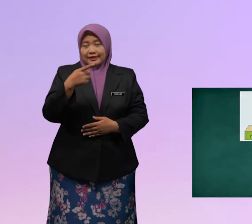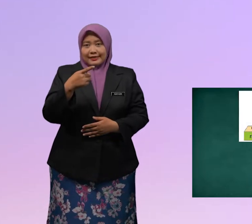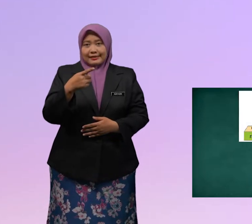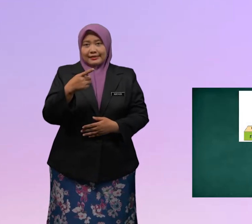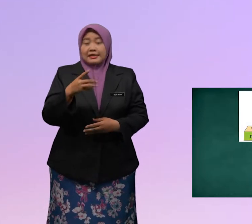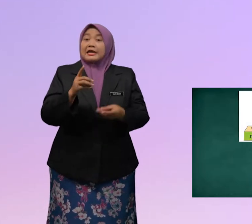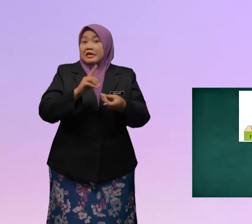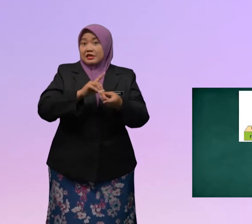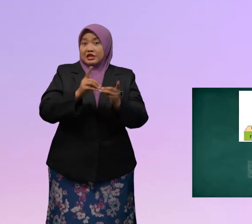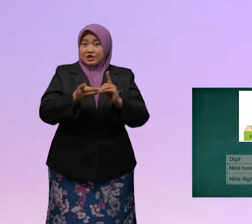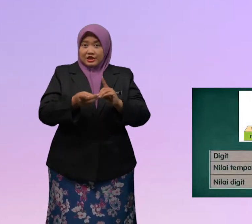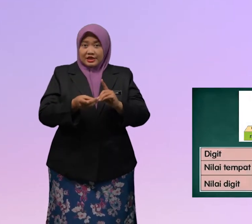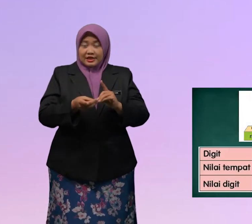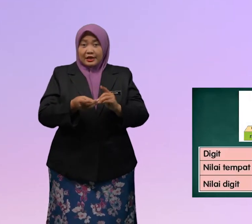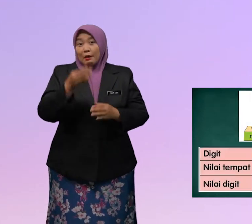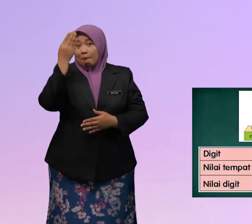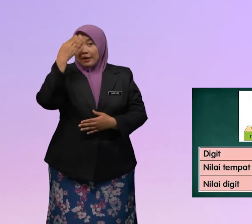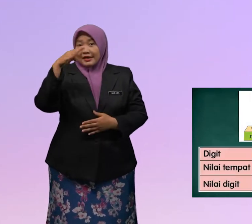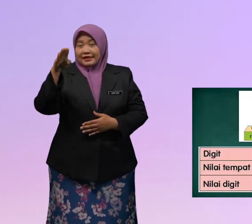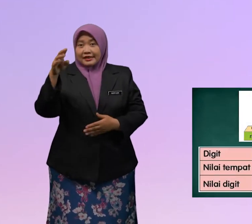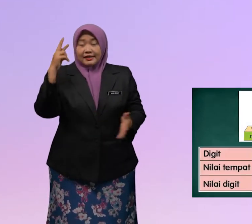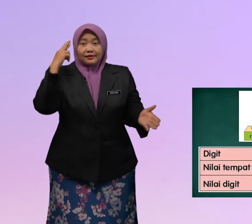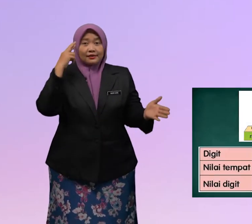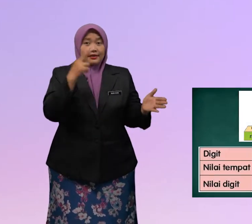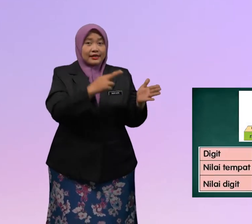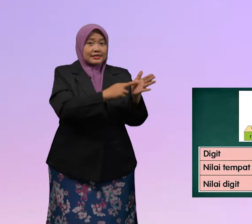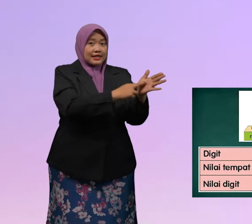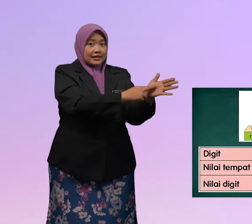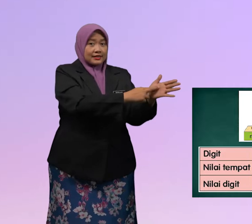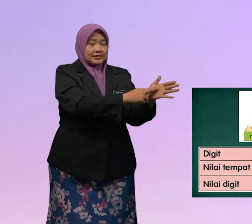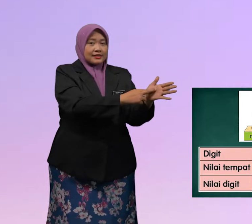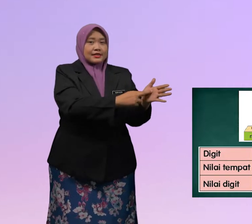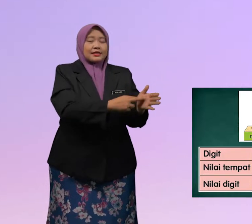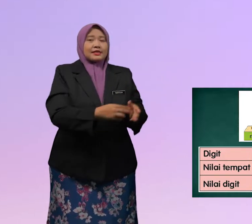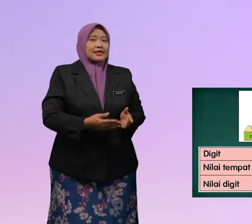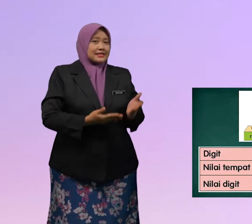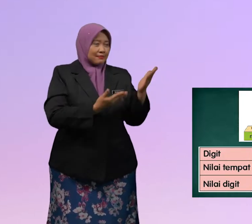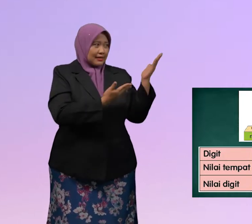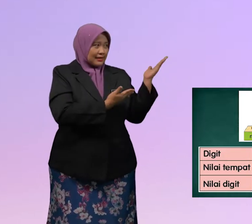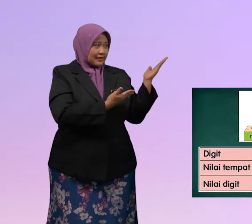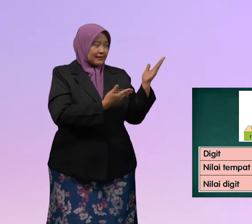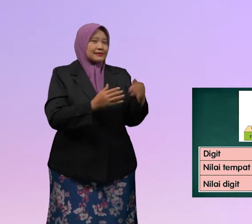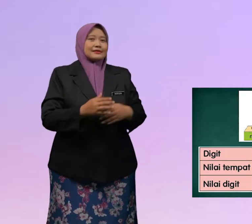Sebutkan digit bagi rajah di sebelah.